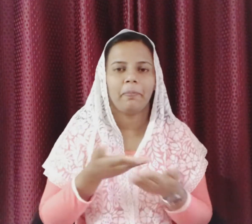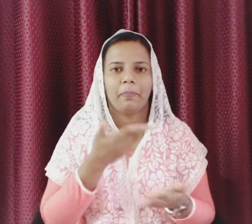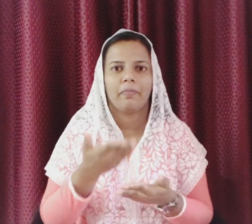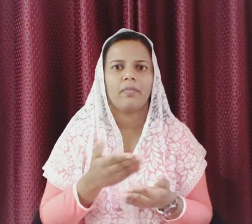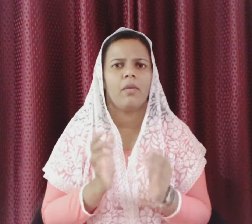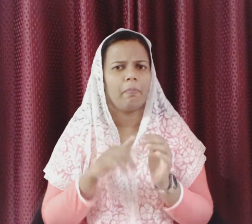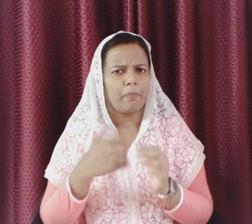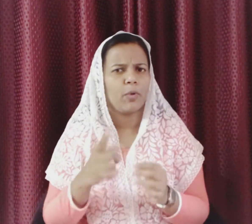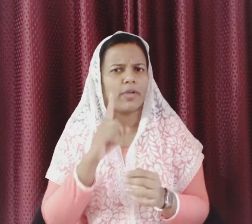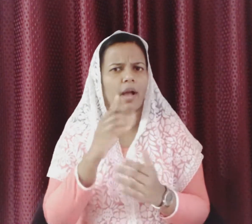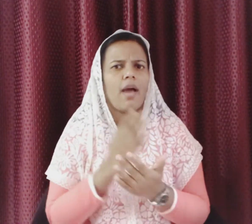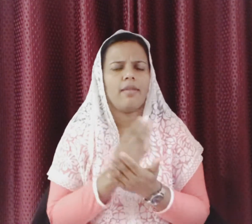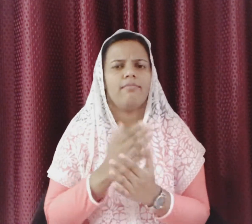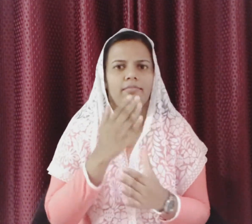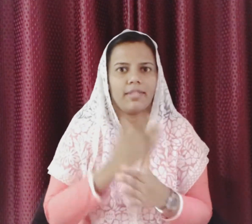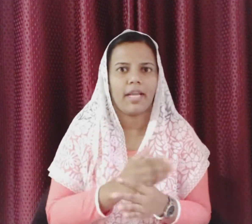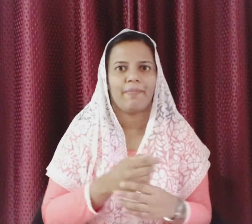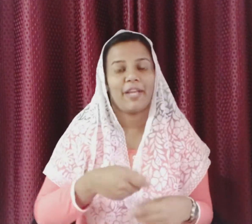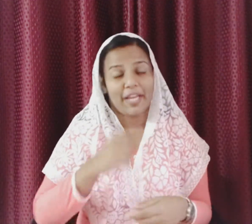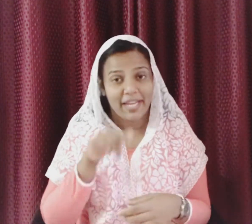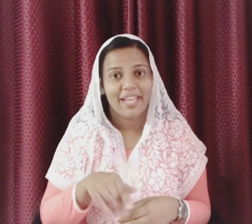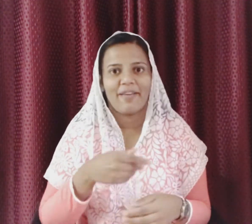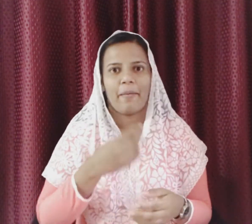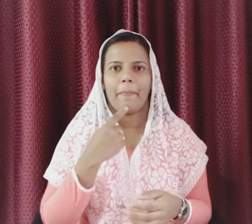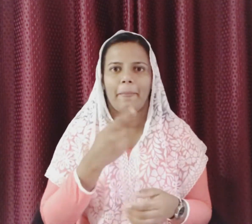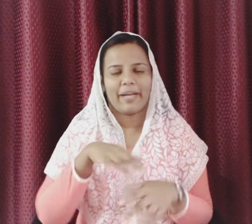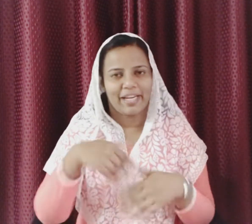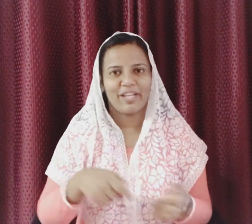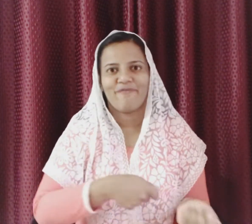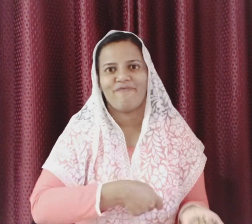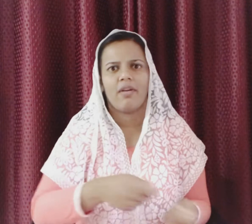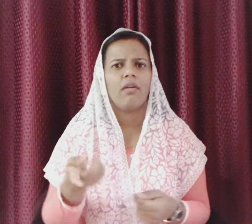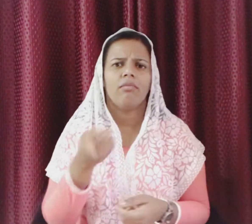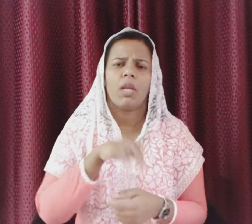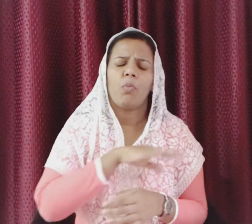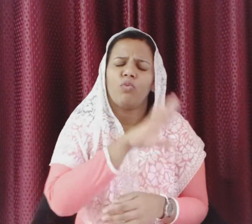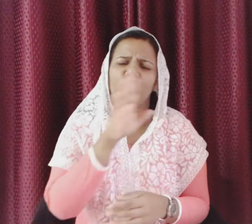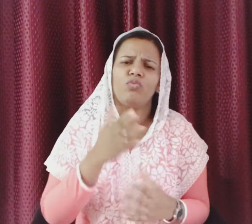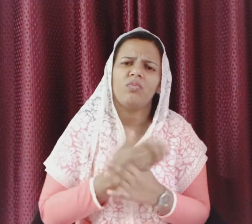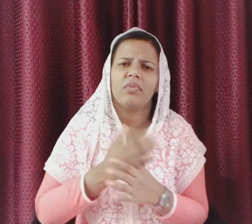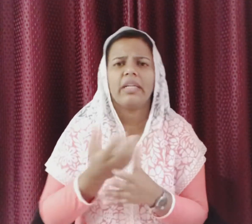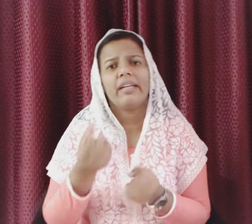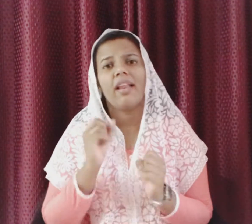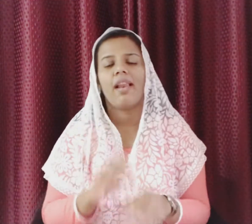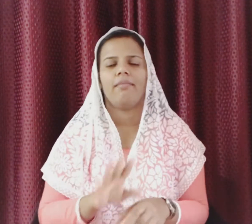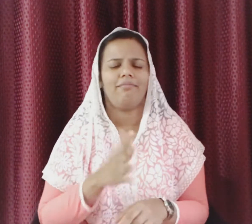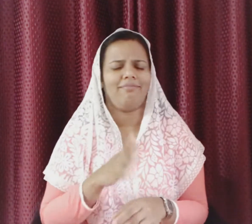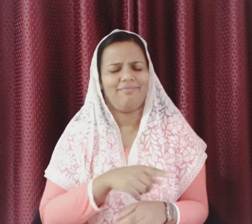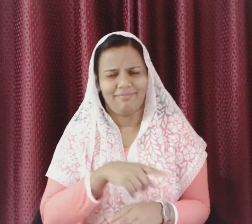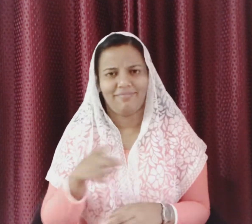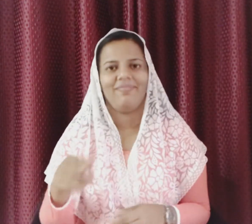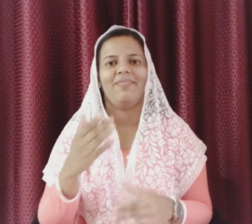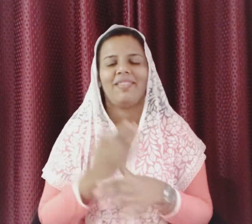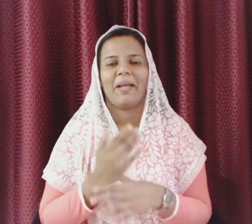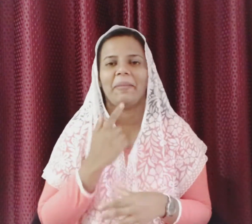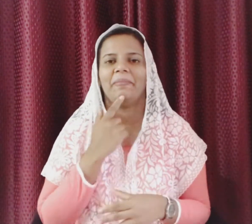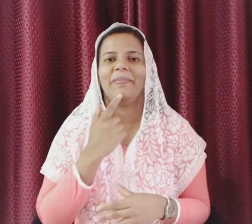കഴിഞ്ഞപ്പോൾ കർത്താവ് പറഞ്ഞു, നീ ഒരു കാര്യം ചെയ്, നീ ഇനി വലവിട. അവൻ രാത്രി മുഴുവൻ ഞാൻ അധ്വാനിച്ചു, ഒന്നും കിട്ടില്ല, അത് സാരമില്ല, ഇപ്പുറത്തോട്ട് മാറ്റിയിടാൻ പറഞ്ഞു. കർത്താവ് പറഞ്ഞു, അവൻ